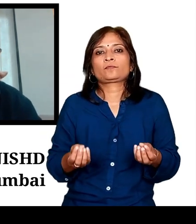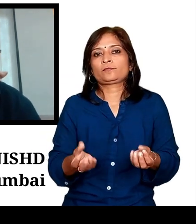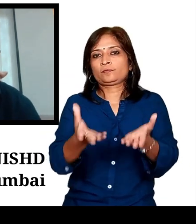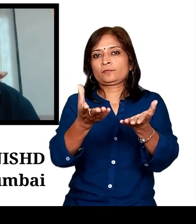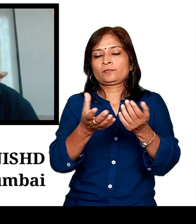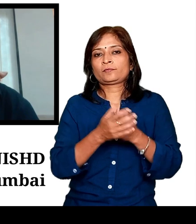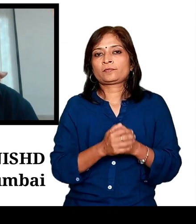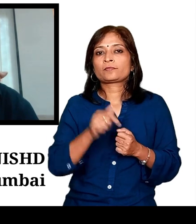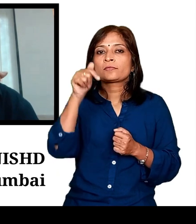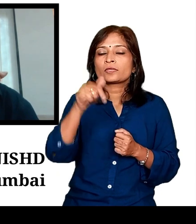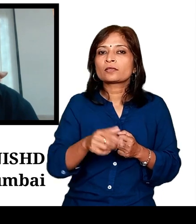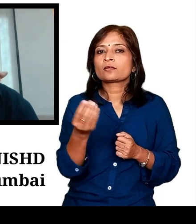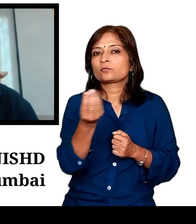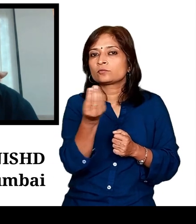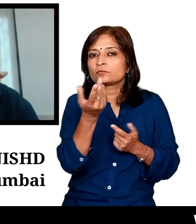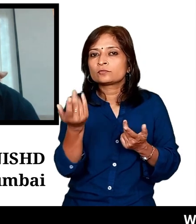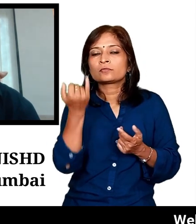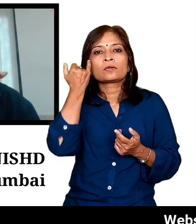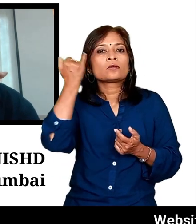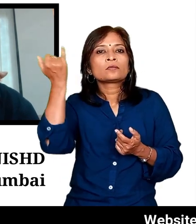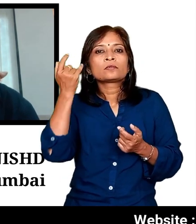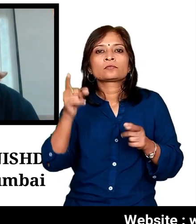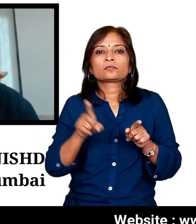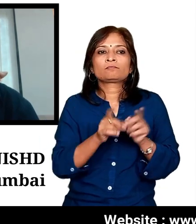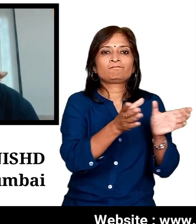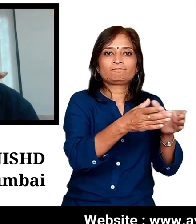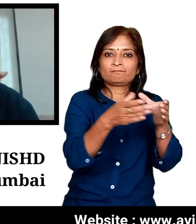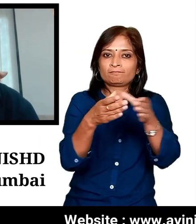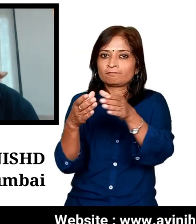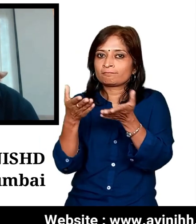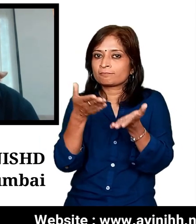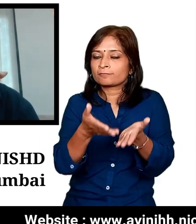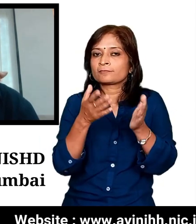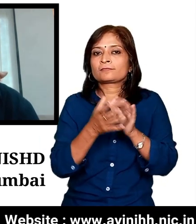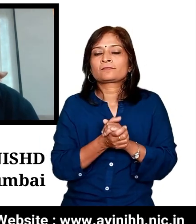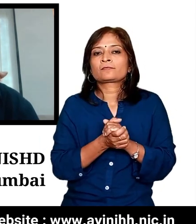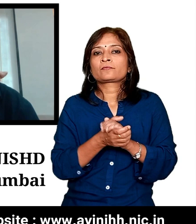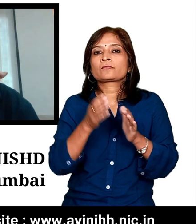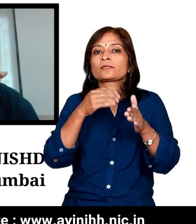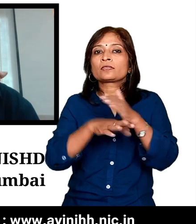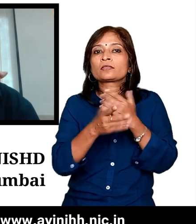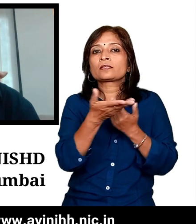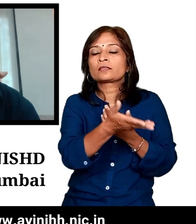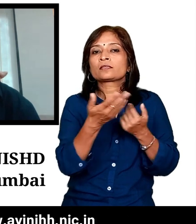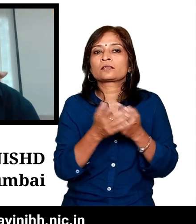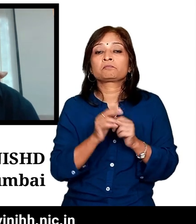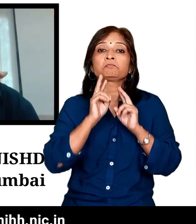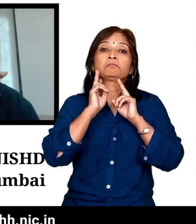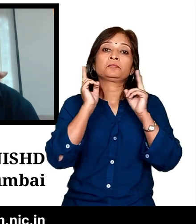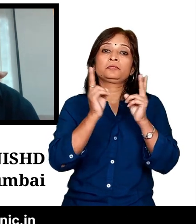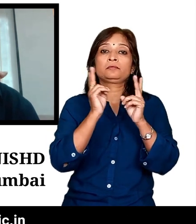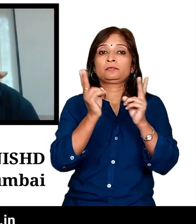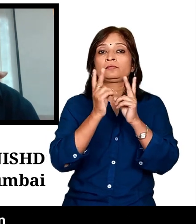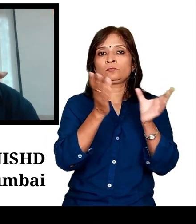में. तो कुछ अलग अलग कोर ग्रुप है हमारे पास, तो उसमें कोर ग्रुप की हमने एक मीटिंग ली